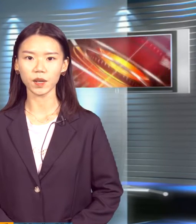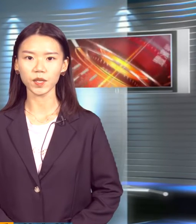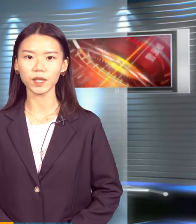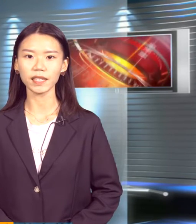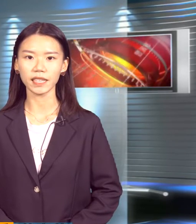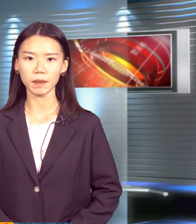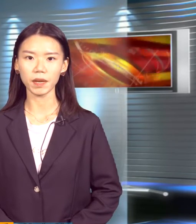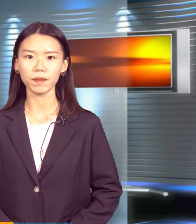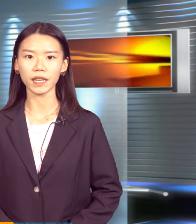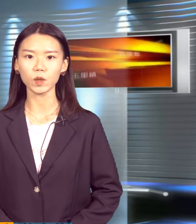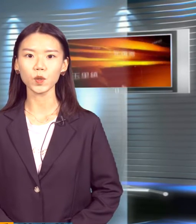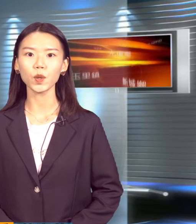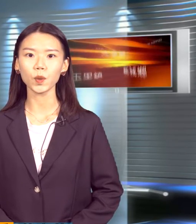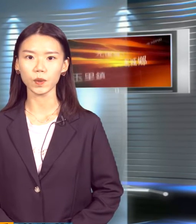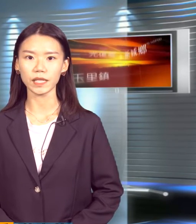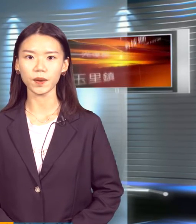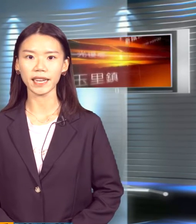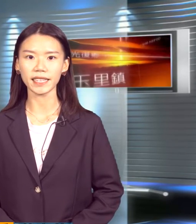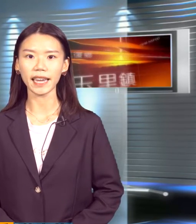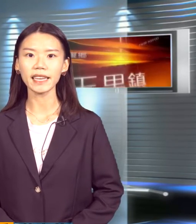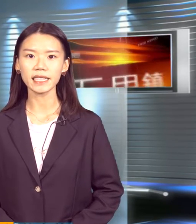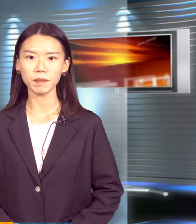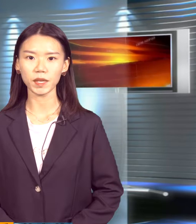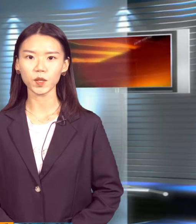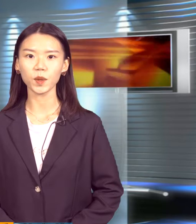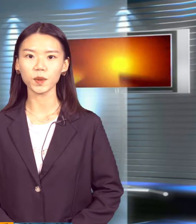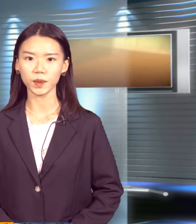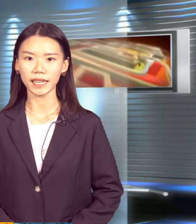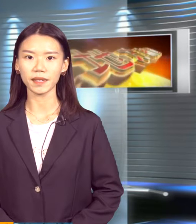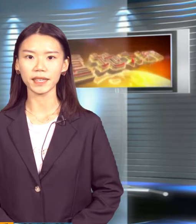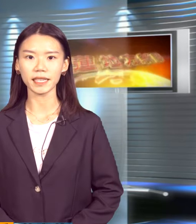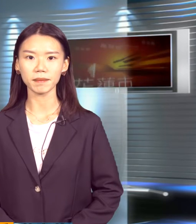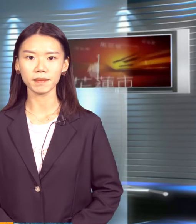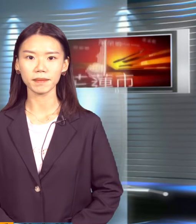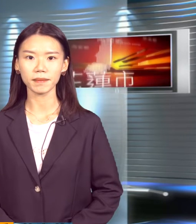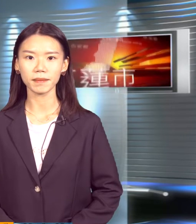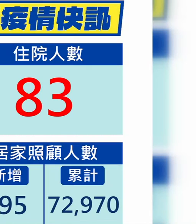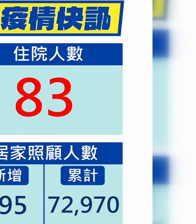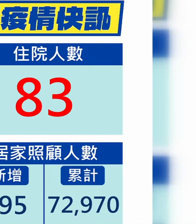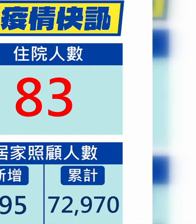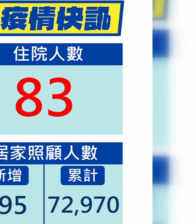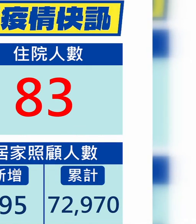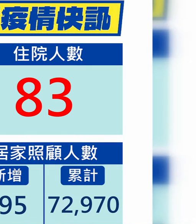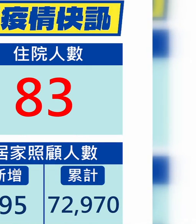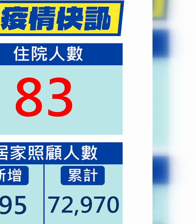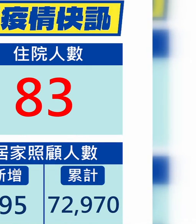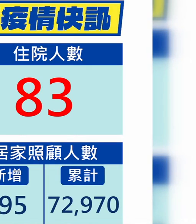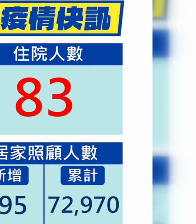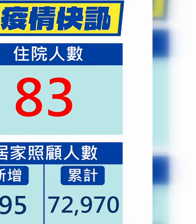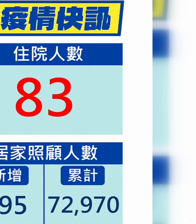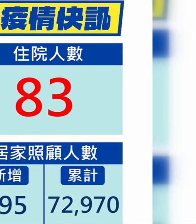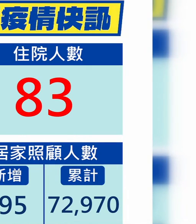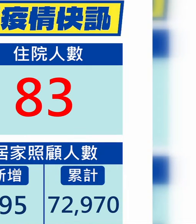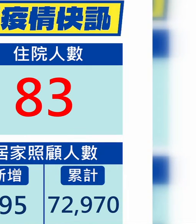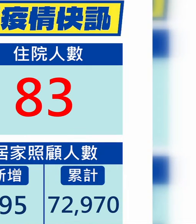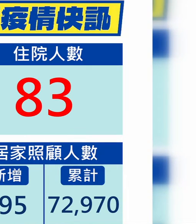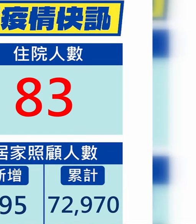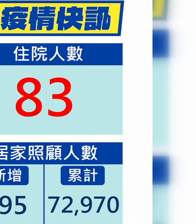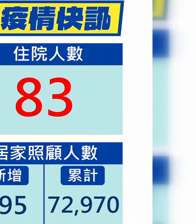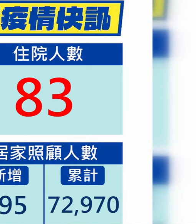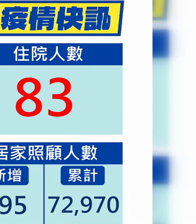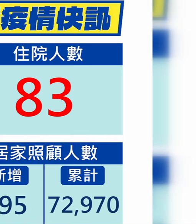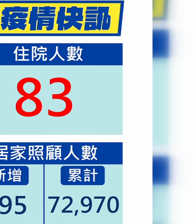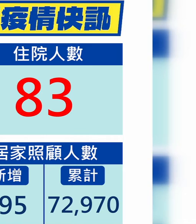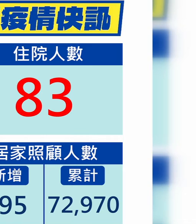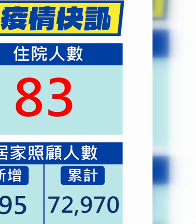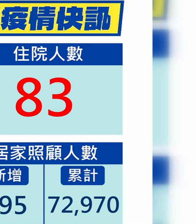上的长者可以免费领取5G 快筛，请民众多加留意。 根据中央疫情指挥中心宣布，花莲县